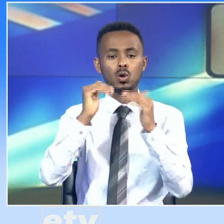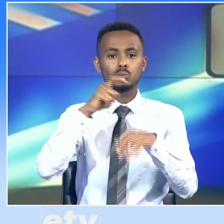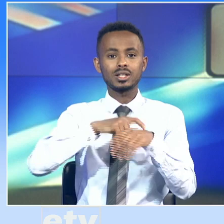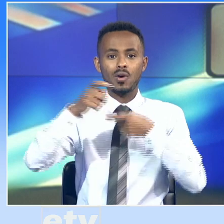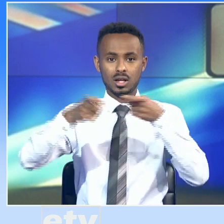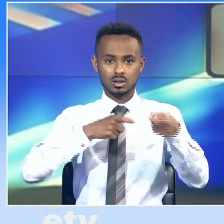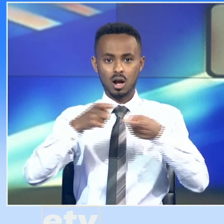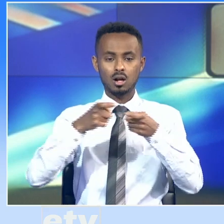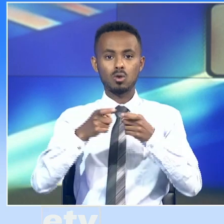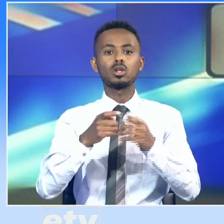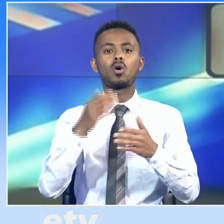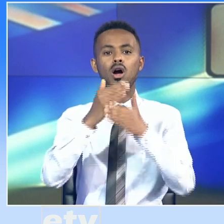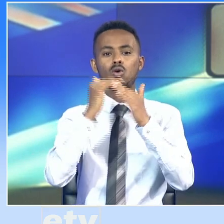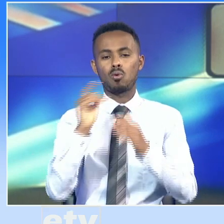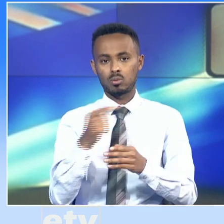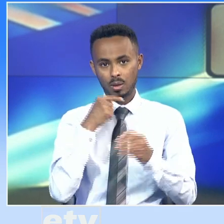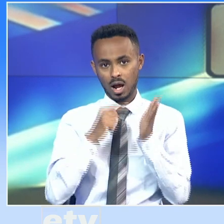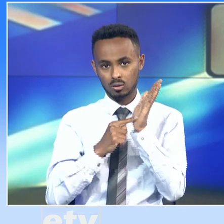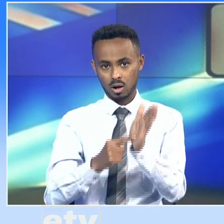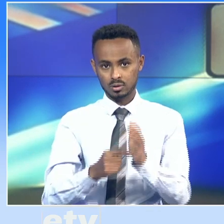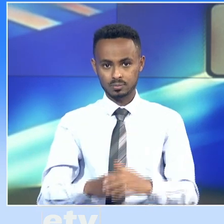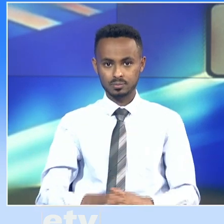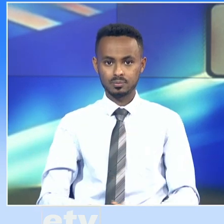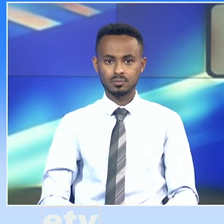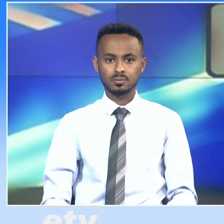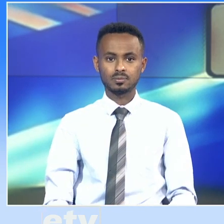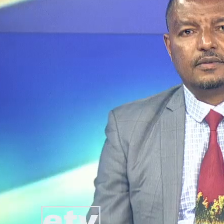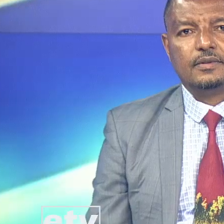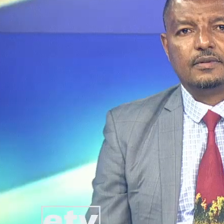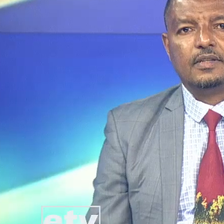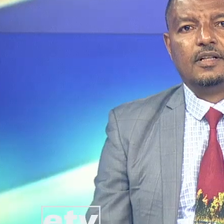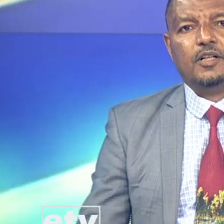በጊዜያዊ አስተዳደሩ እየተዋቀሩ መሆኑን ተመላክቷል።